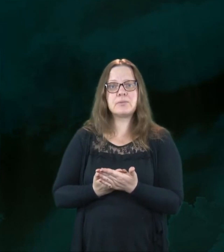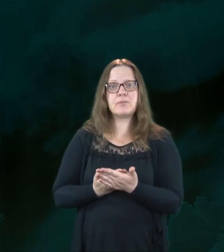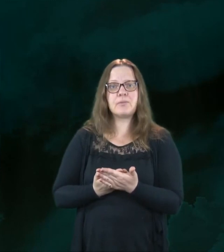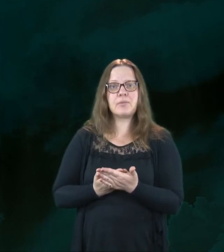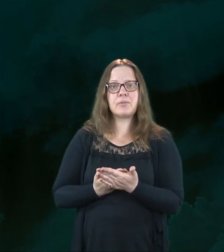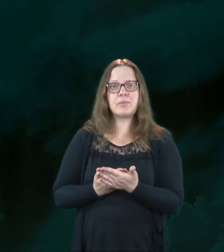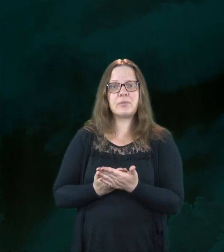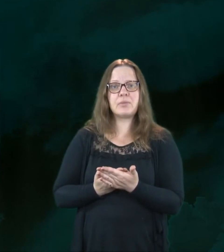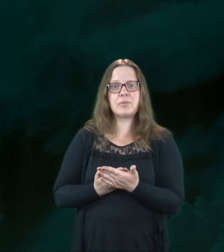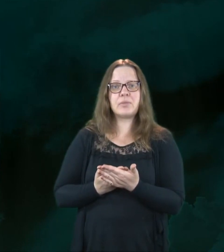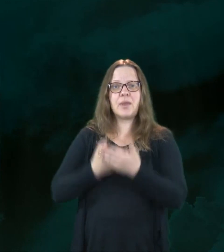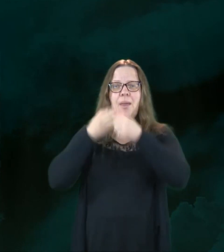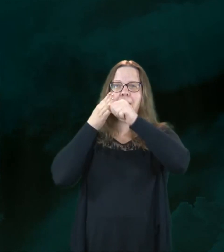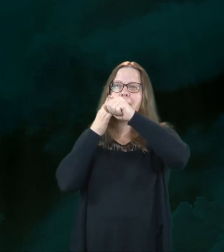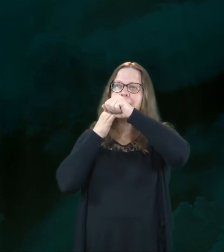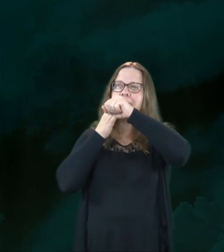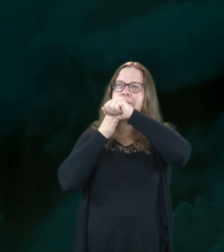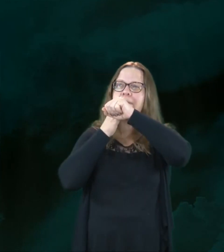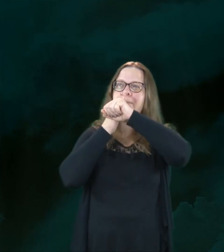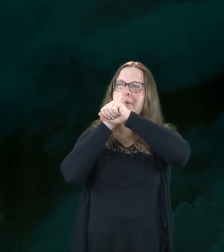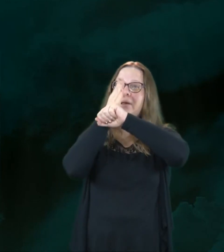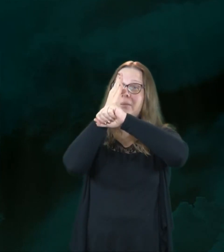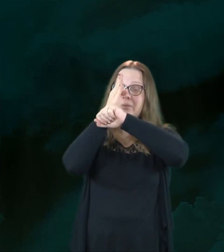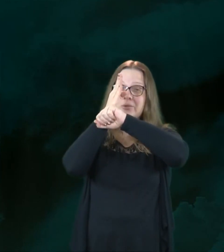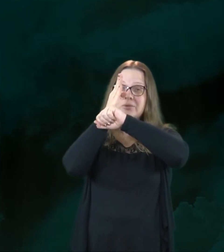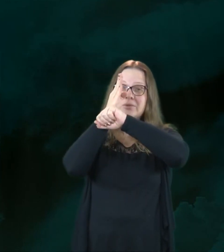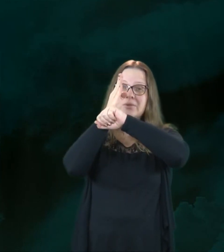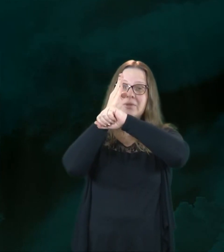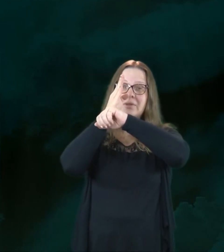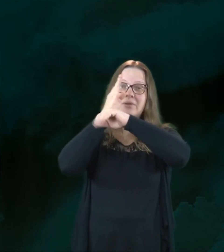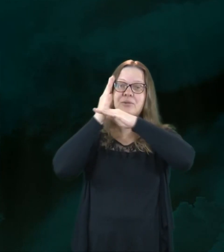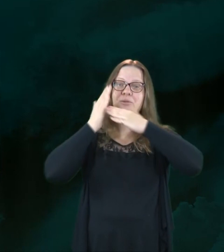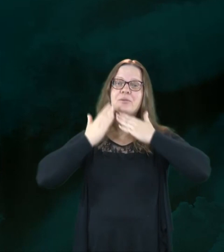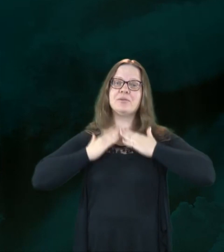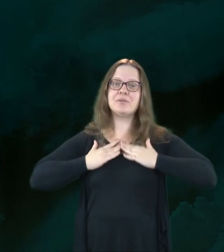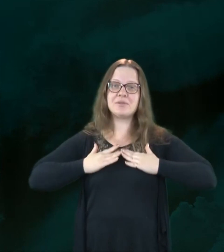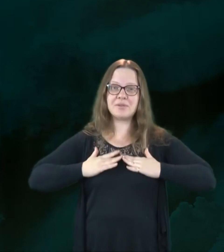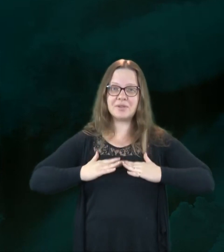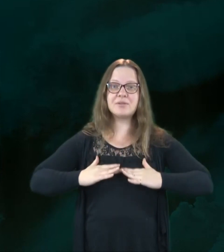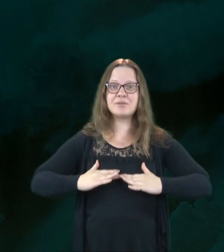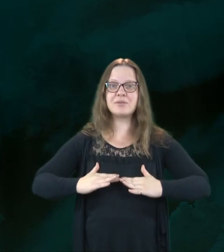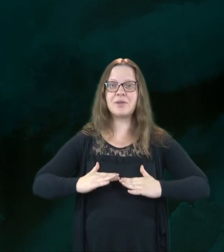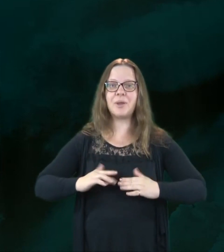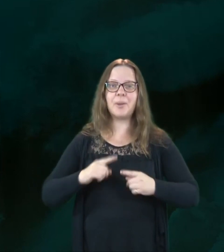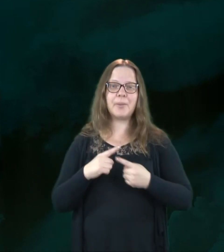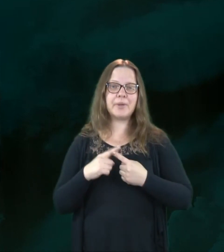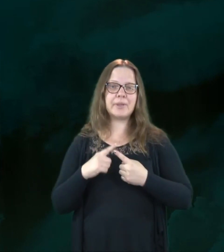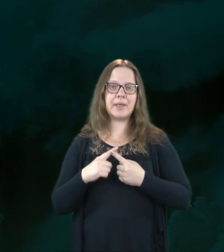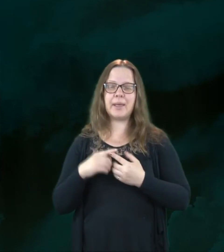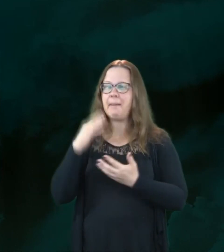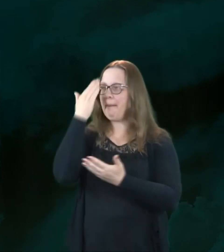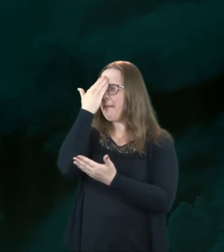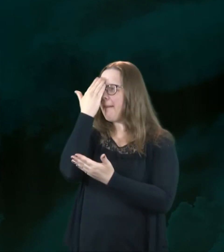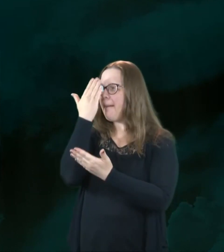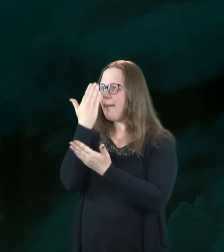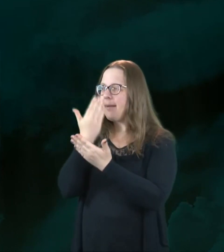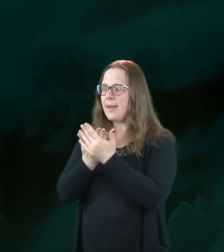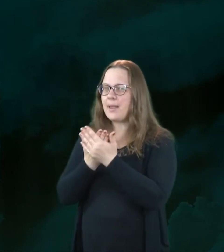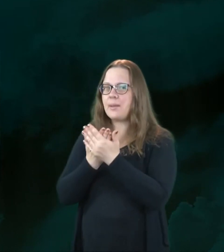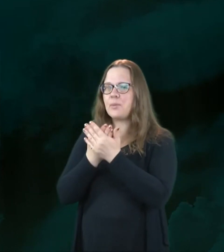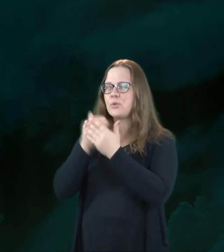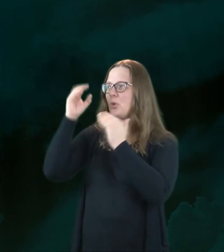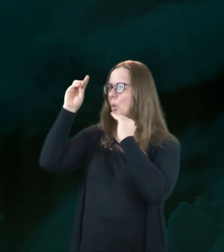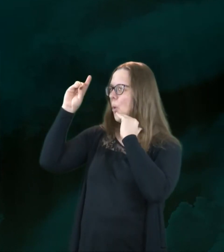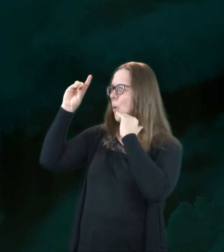entramos no descanso. Quando você crê e você obedece, você